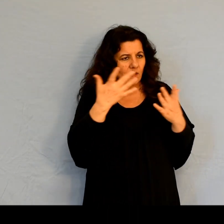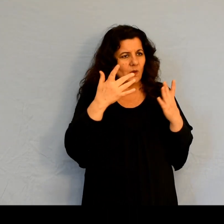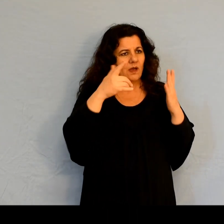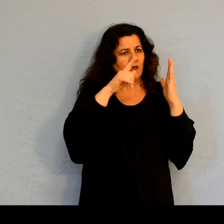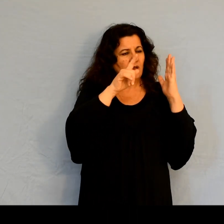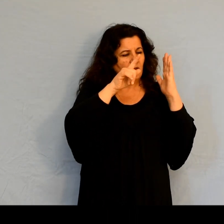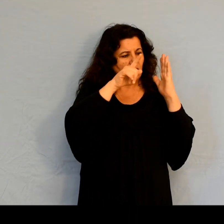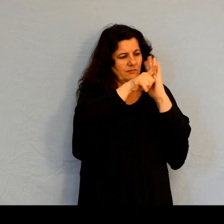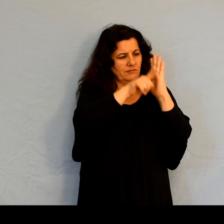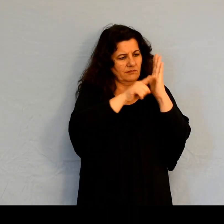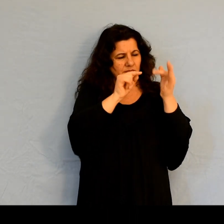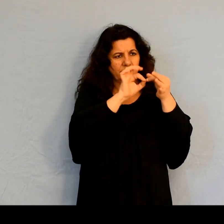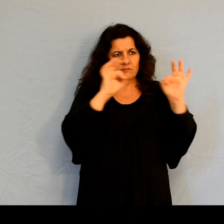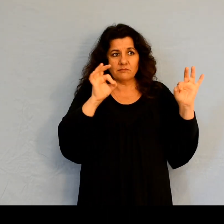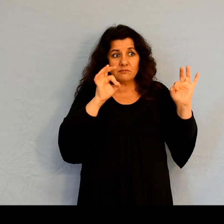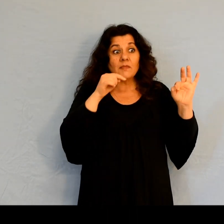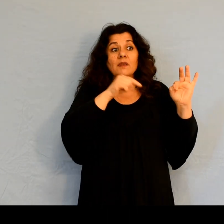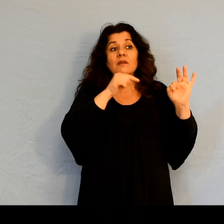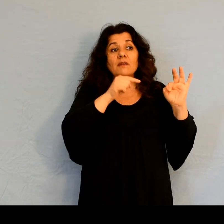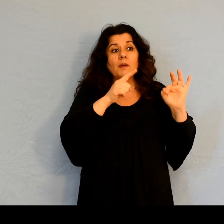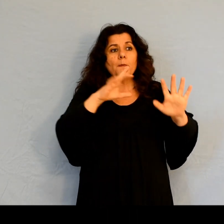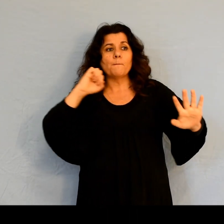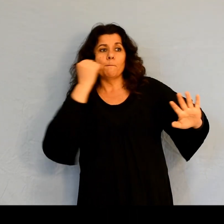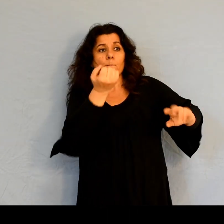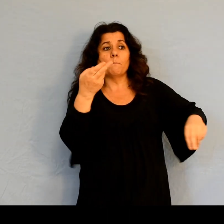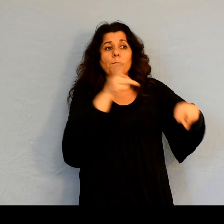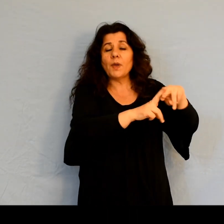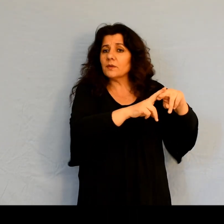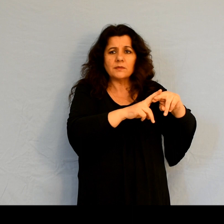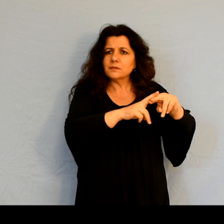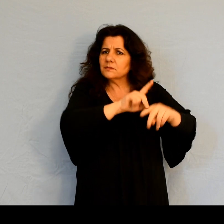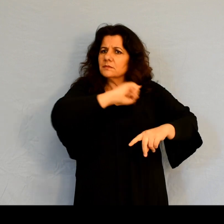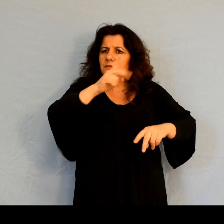meurtre, il devra passer en jugement. »